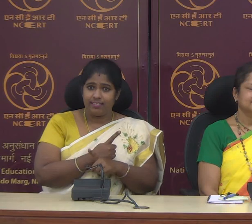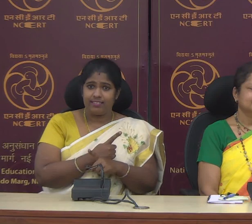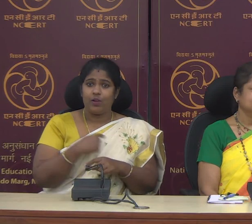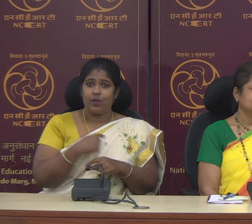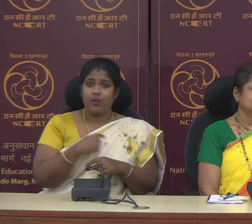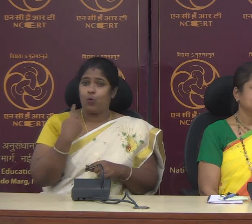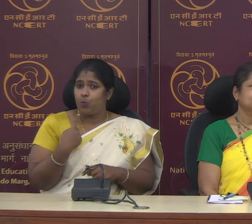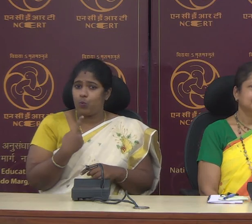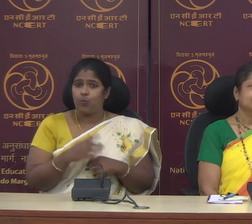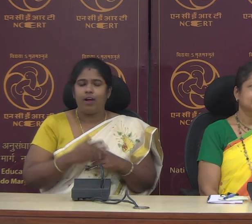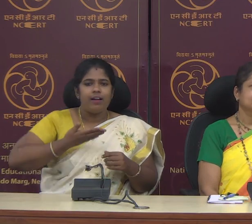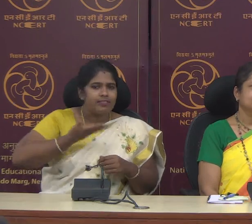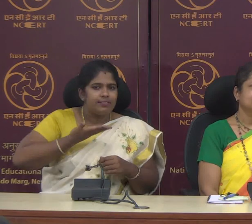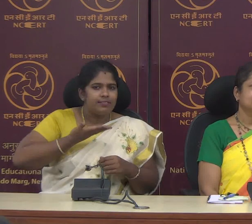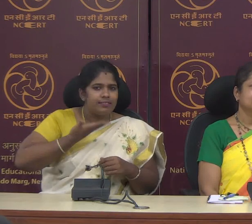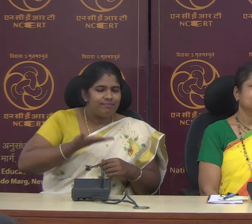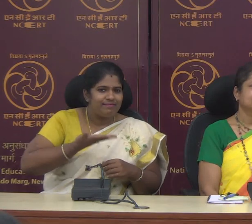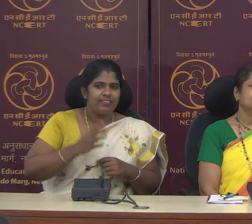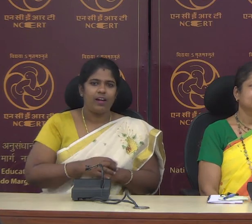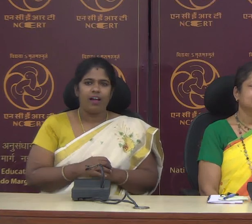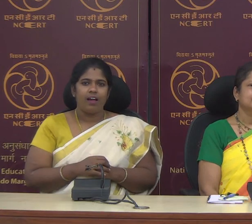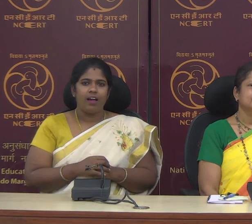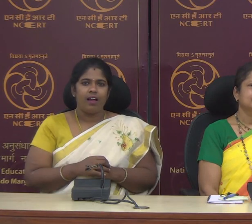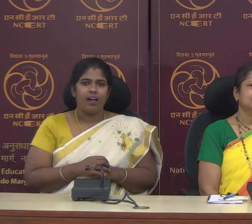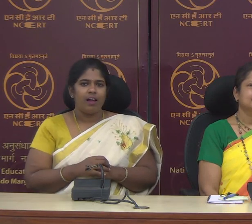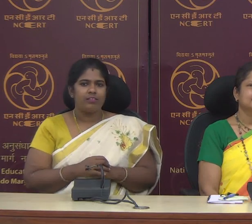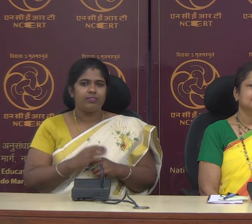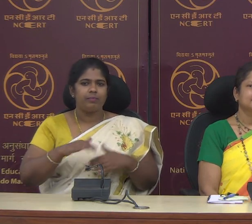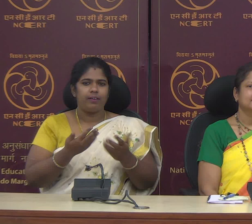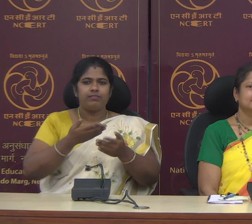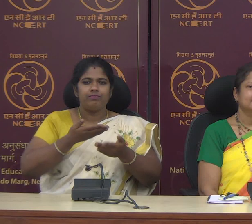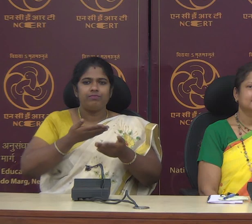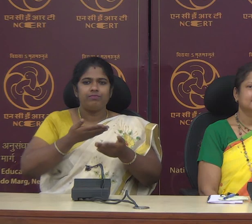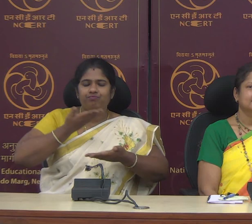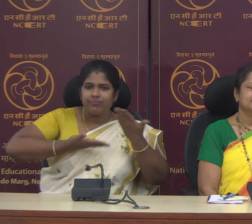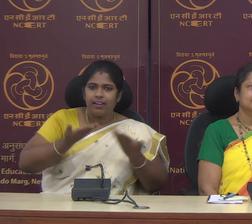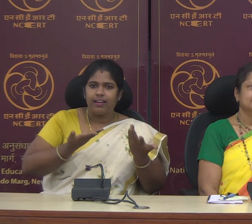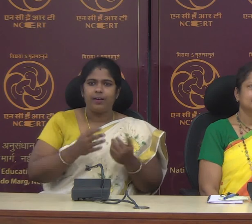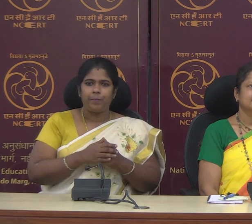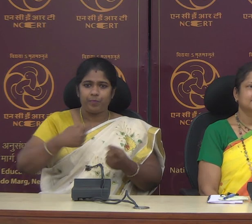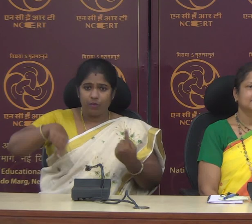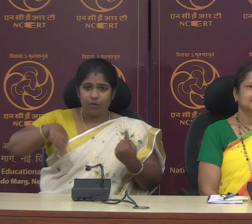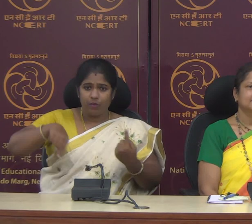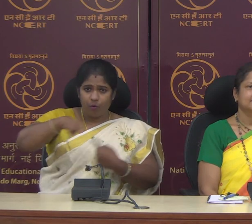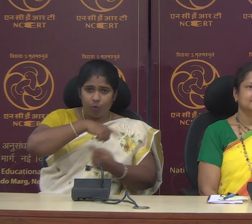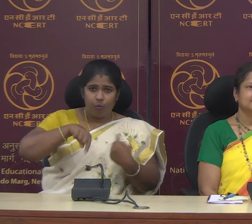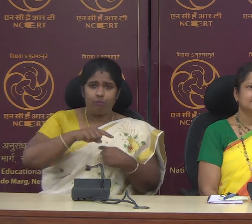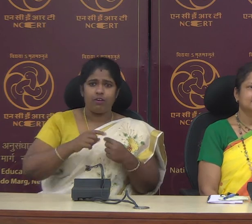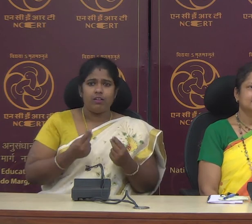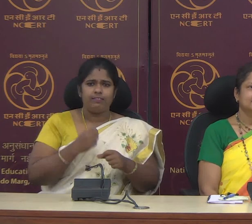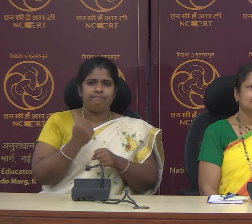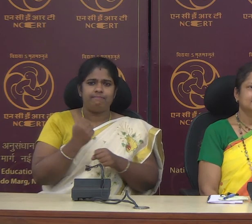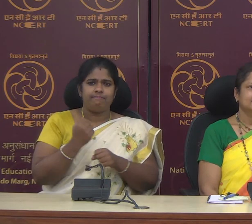हमें ट्रेनिंग देनी है और उन्हें आगे फर्दर उसको ट्रेन करना है टीचर्स को, ताकि हमारा जो ये एक ट्री है ये बहुत तेज़ी से बढ़े और बहुत